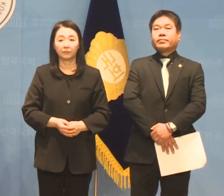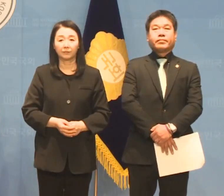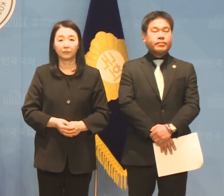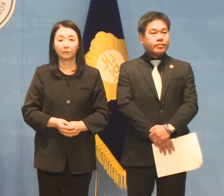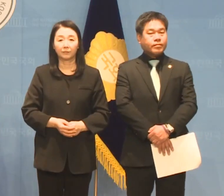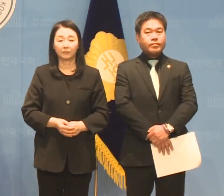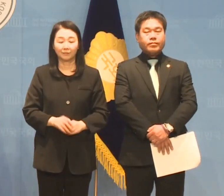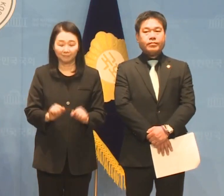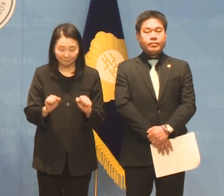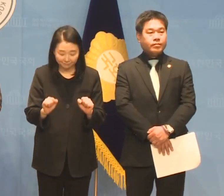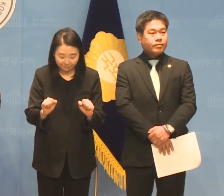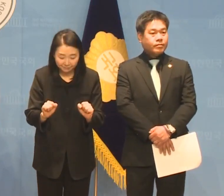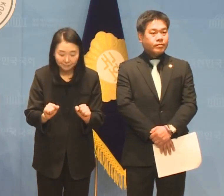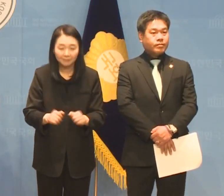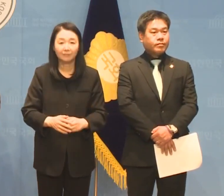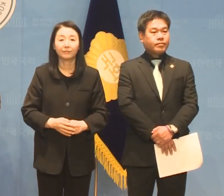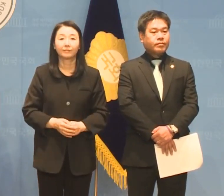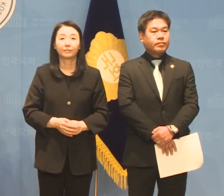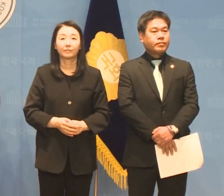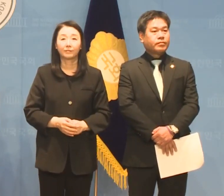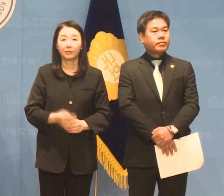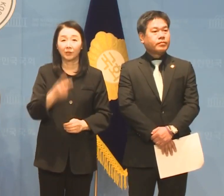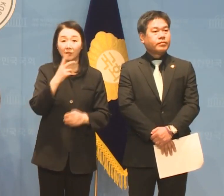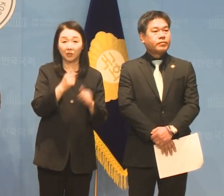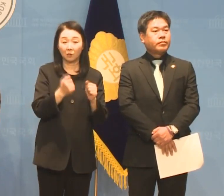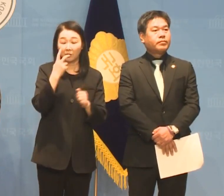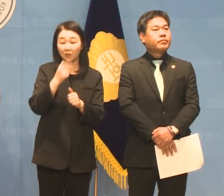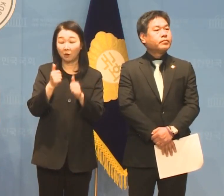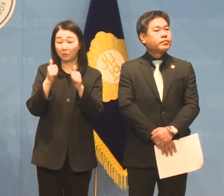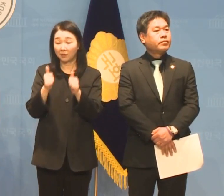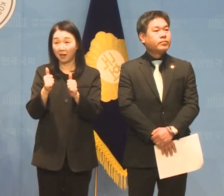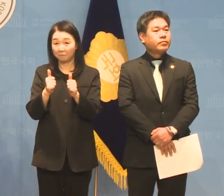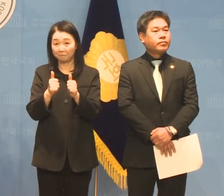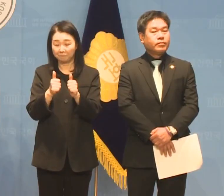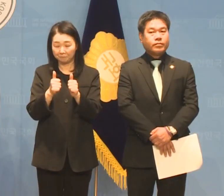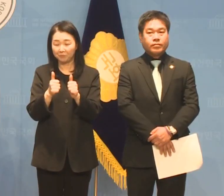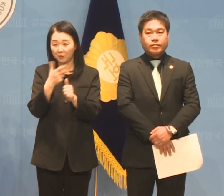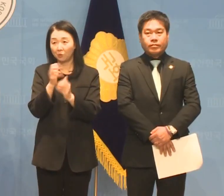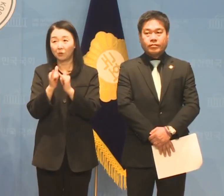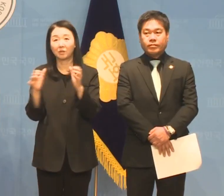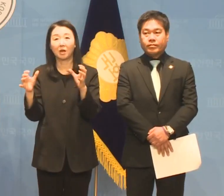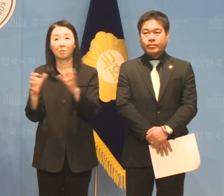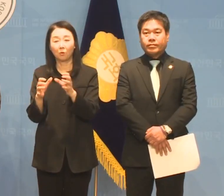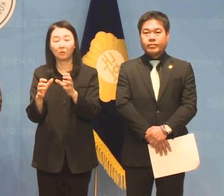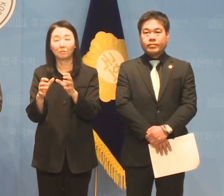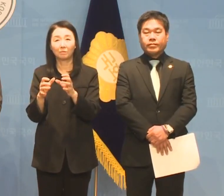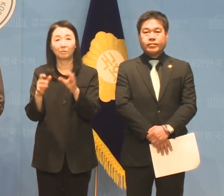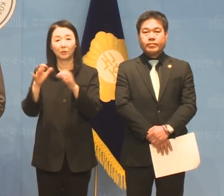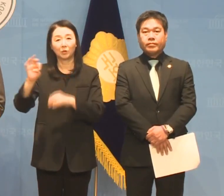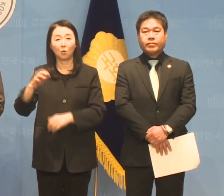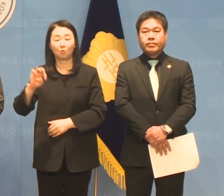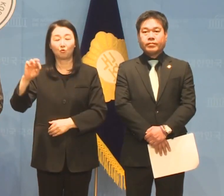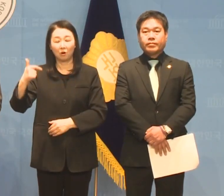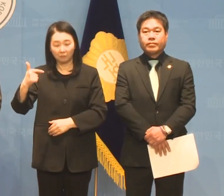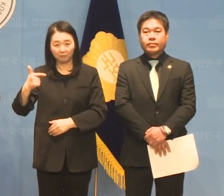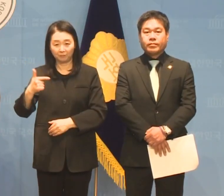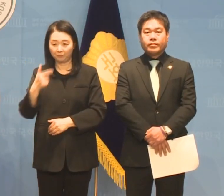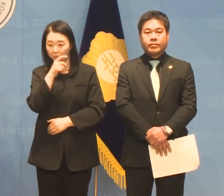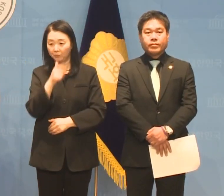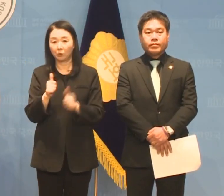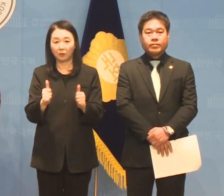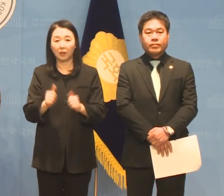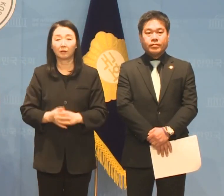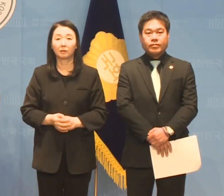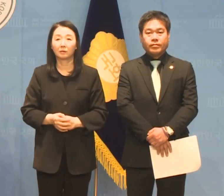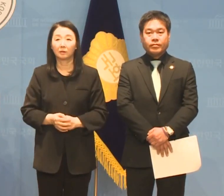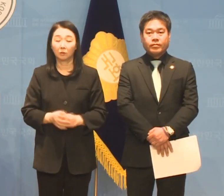예, 안녕하십니까. 검사를 검사하는 변호사 모임 집행위원장 고부건 변호사입니다. 오늘 검사를 검사하는